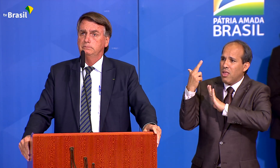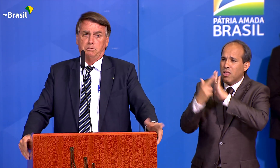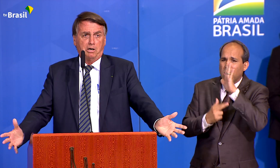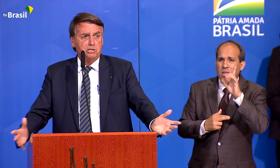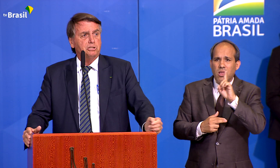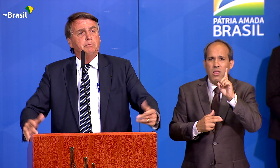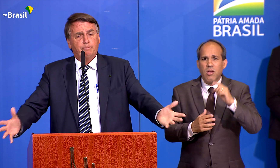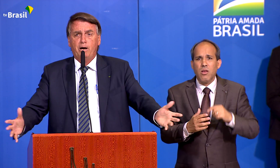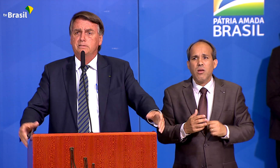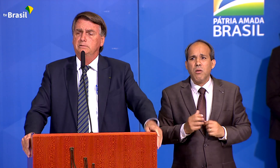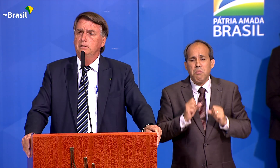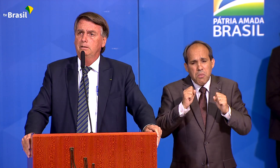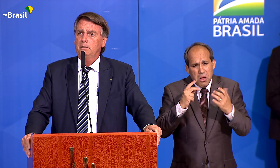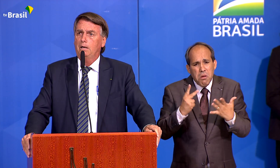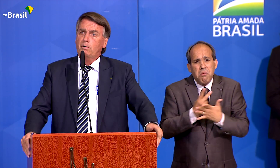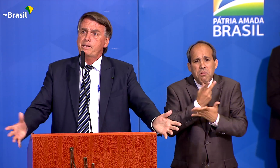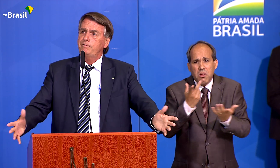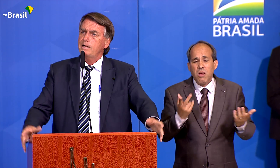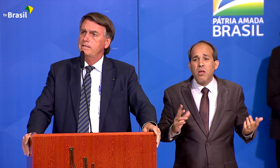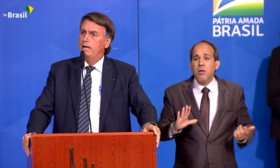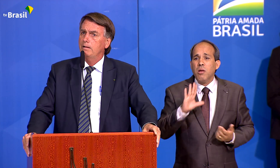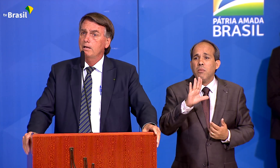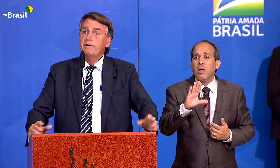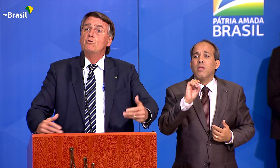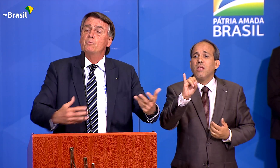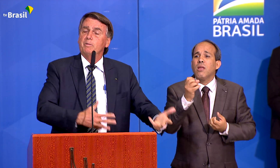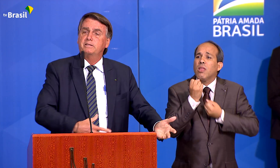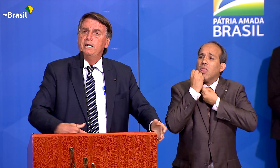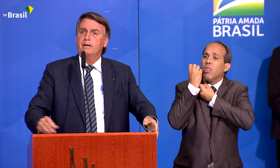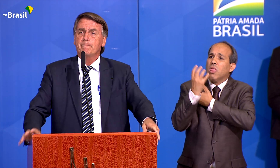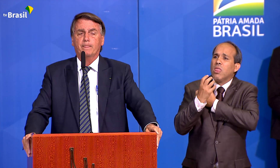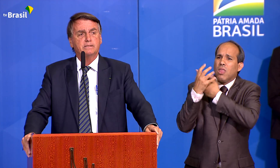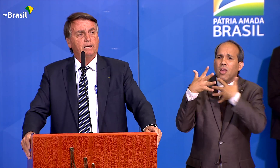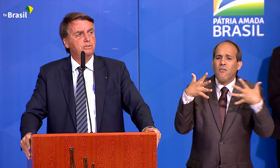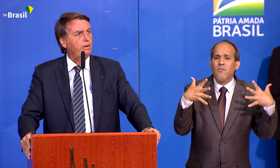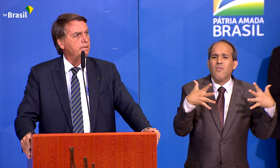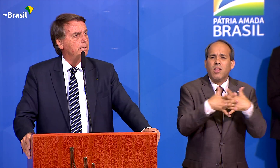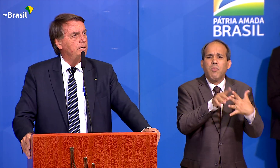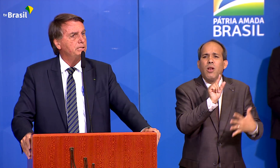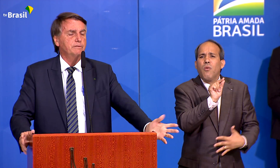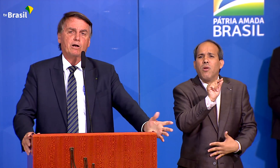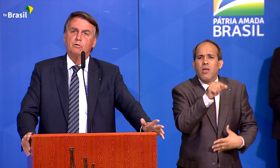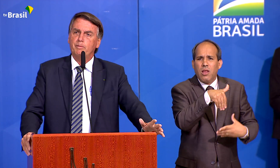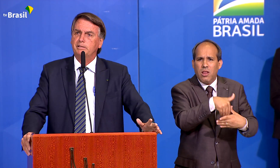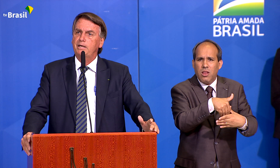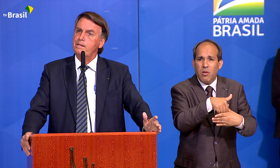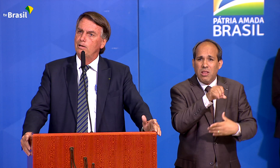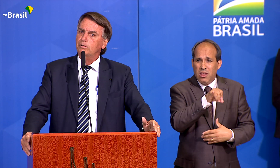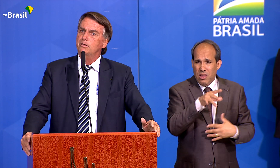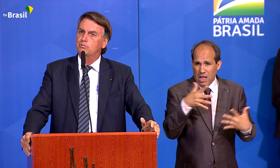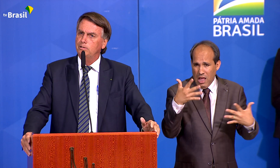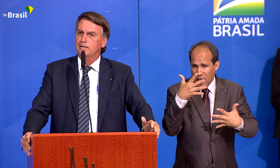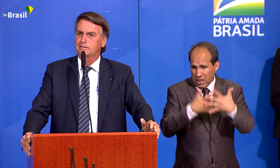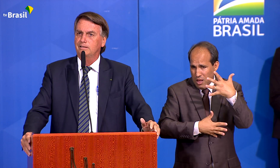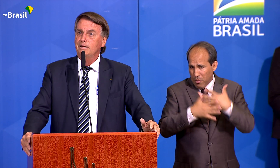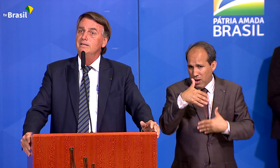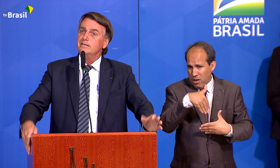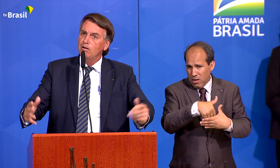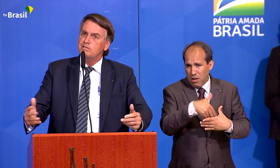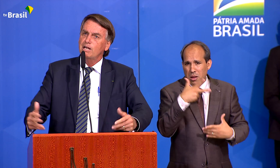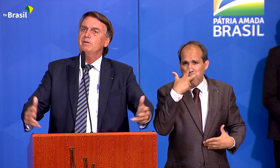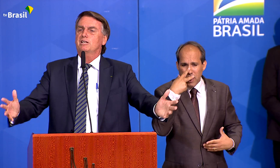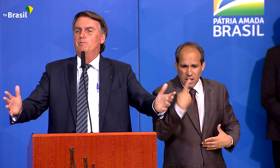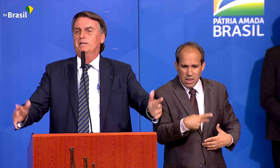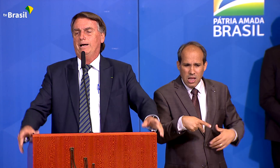porque não pode eu não acredito mas pode agora se vazar vai comprometer as eleições se vai comprometer a sei lá o que as urnas